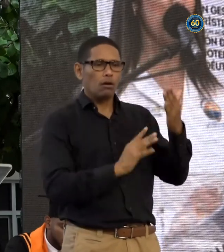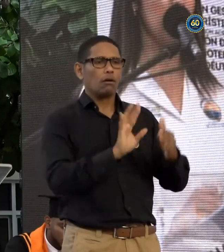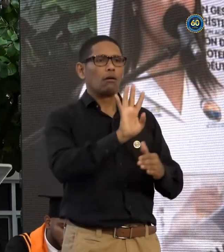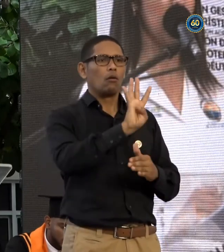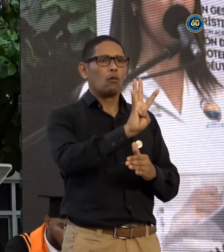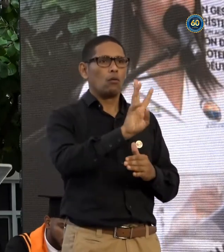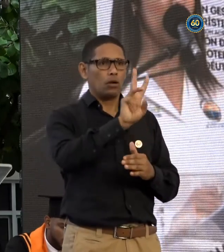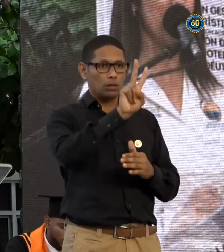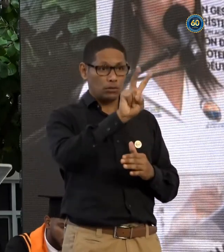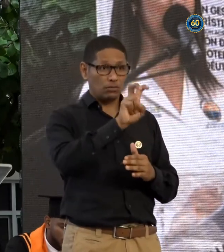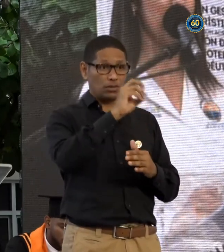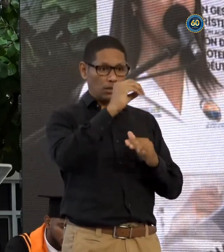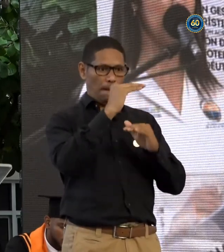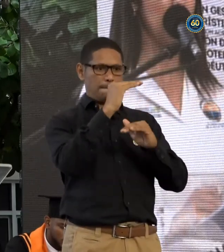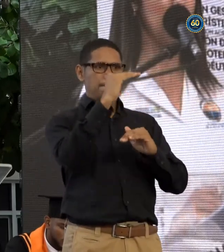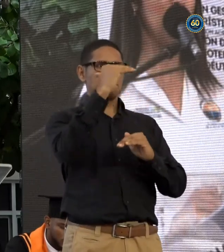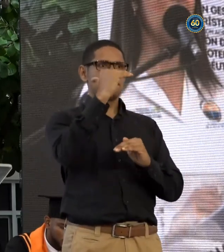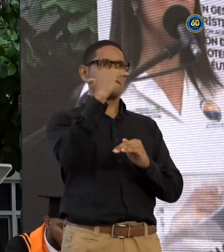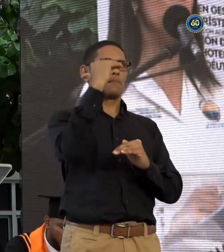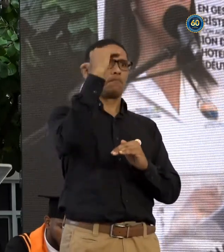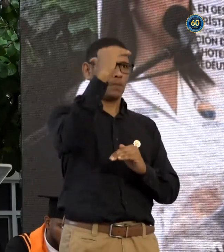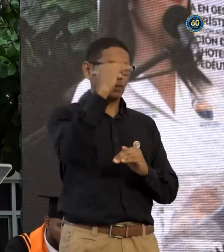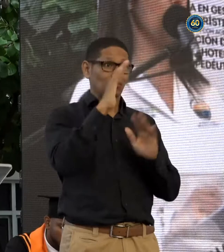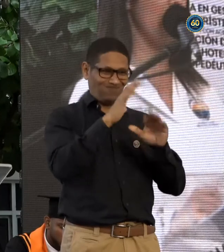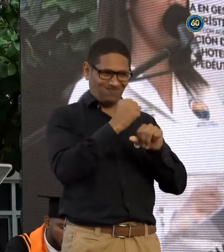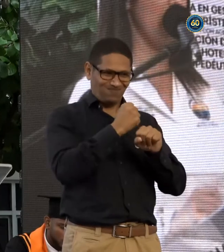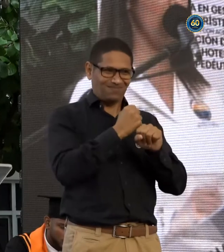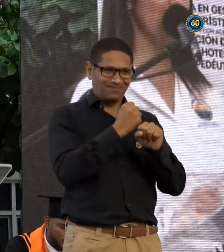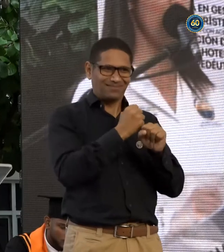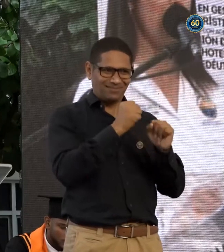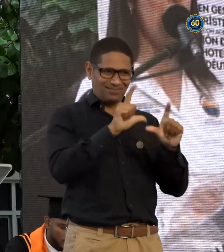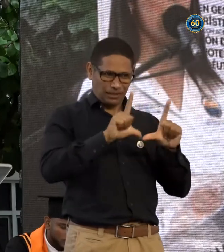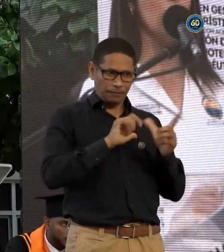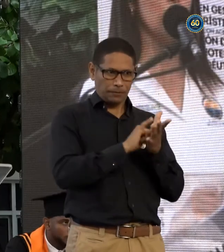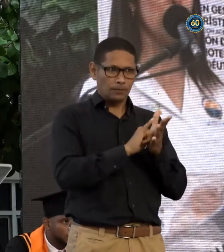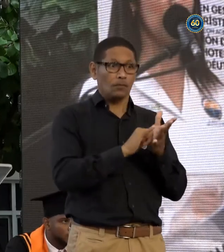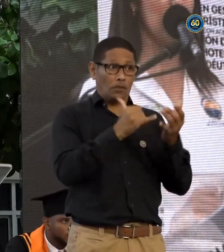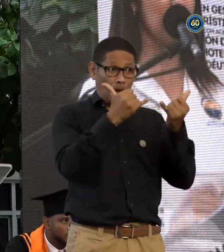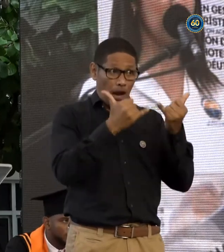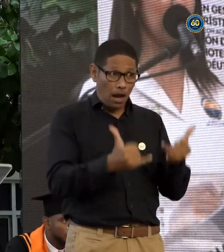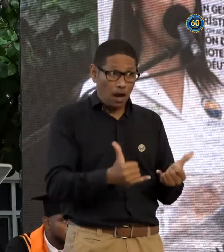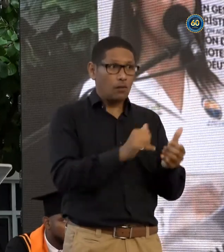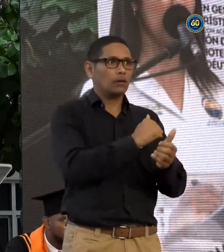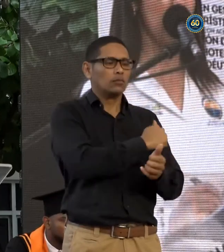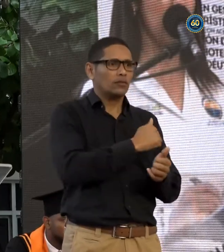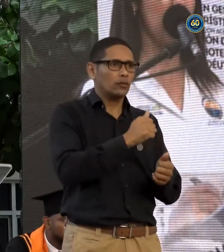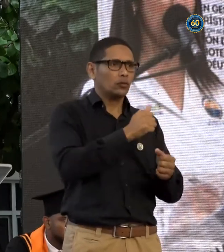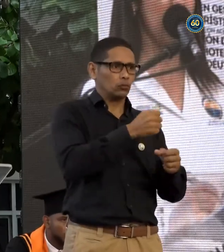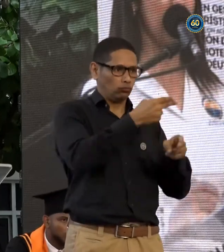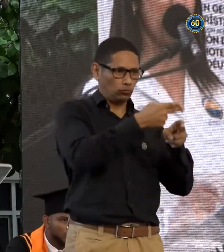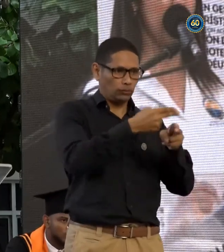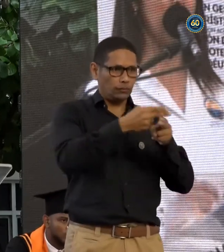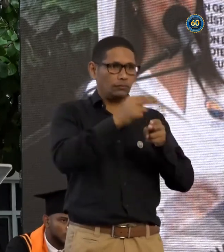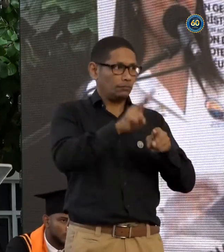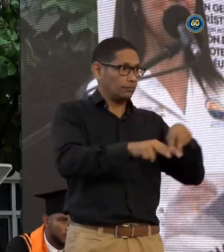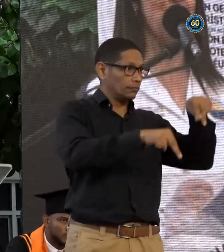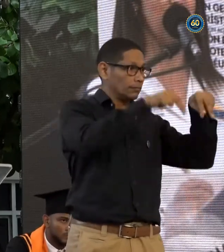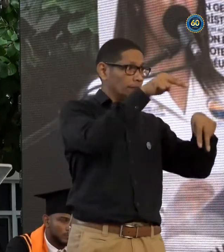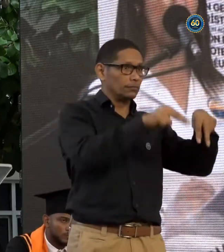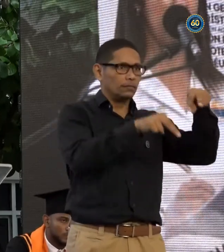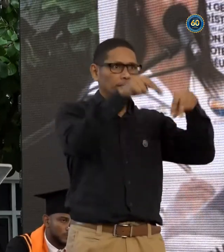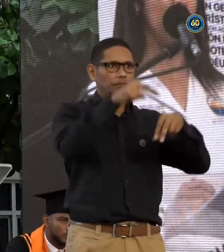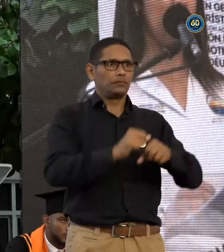470 puntos en su trabajo de grado a continuación Solicito a los graduados ponerse de pie en el siguiente orden